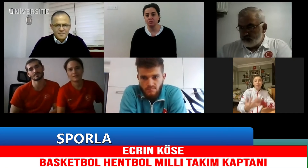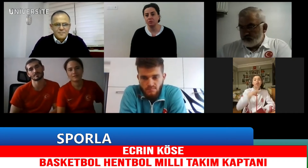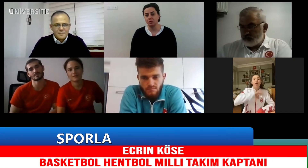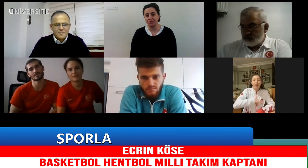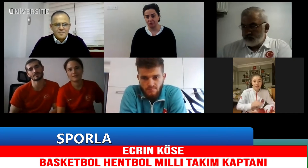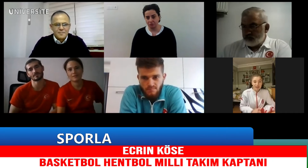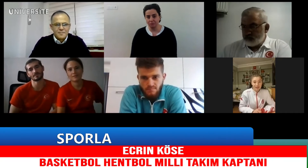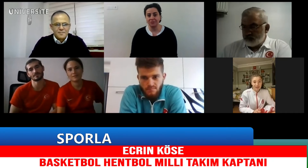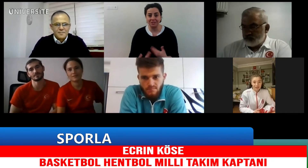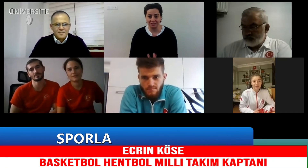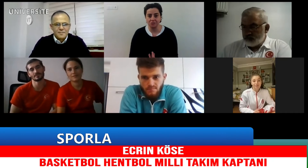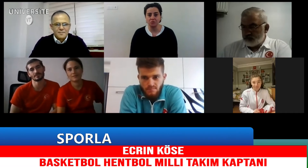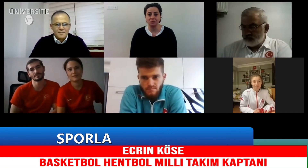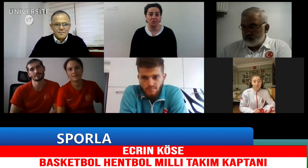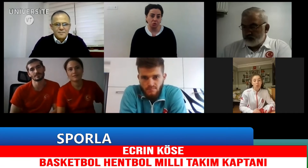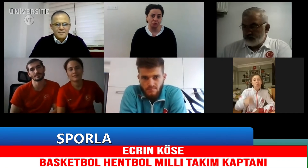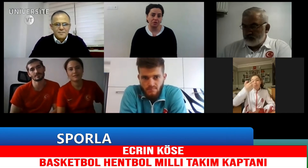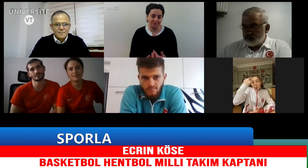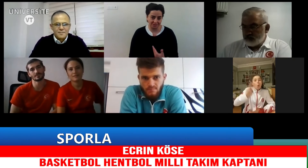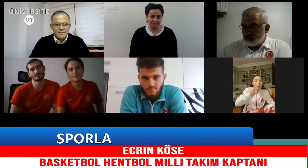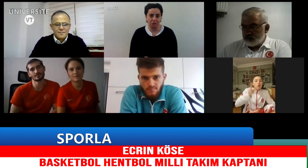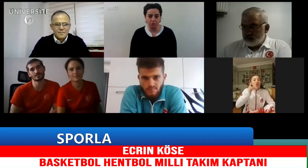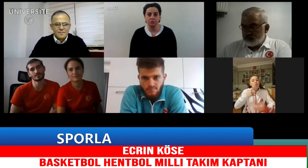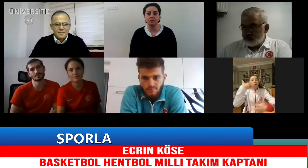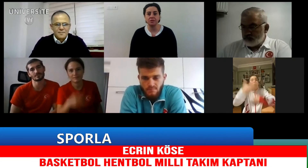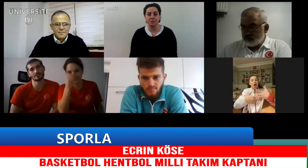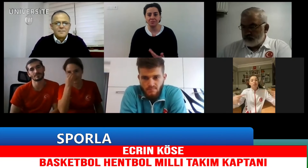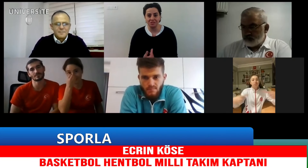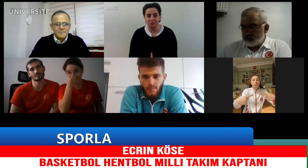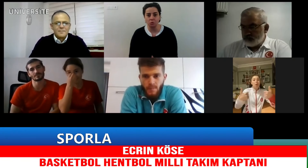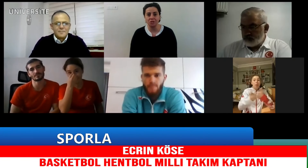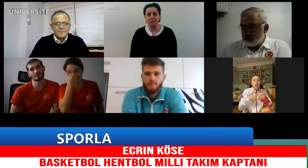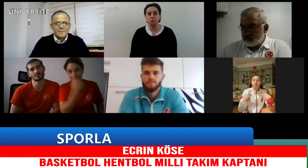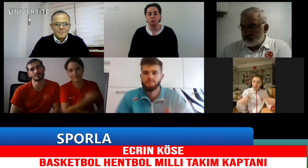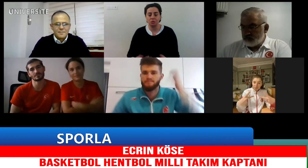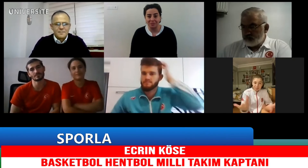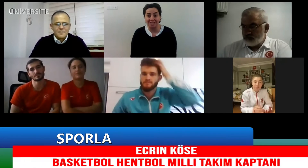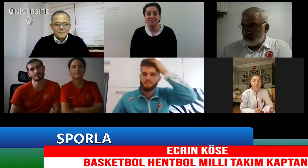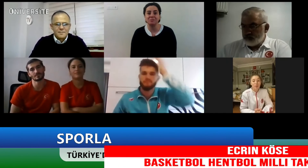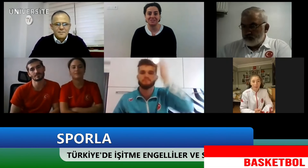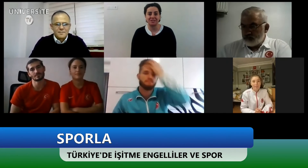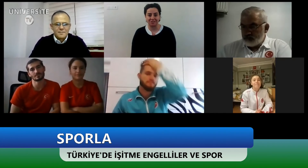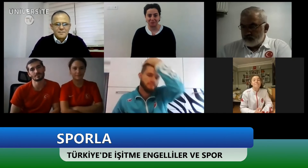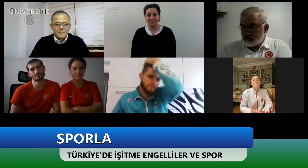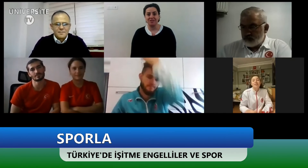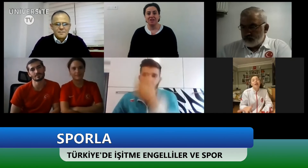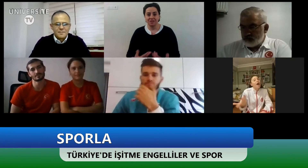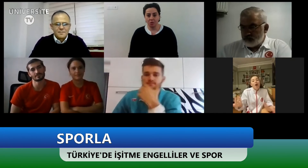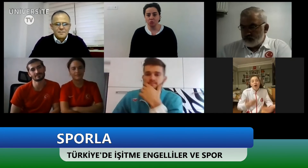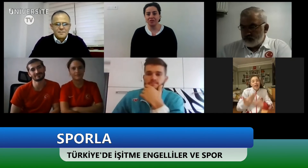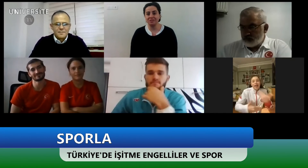nesle bunu öneriyorum ve iletişim açısından çok fayda veriyor. Hem sosyalleşiyorsunuz hem kendiniz gibi insanlarla